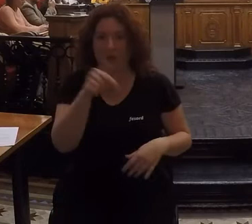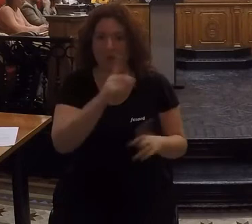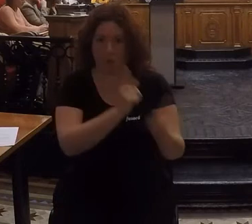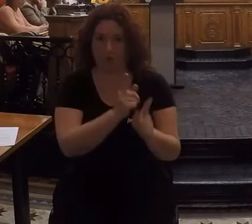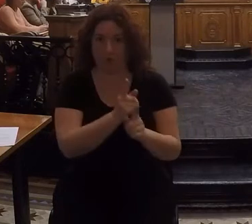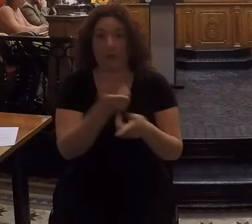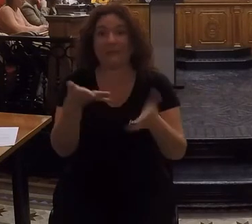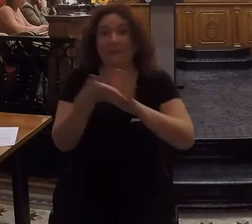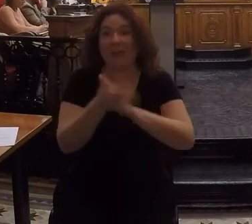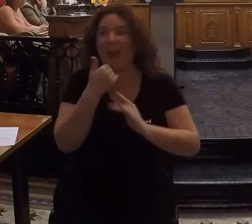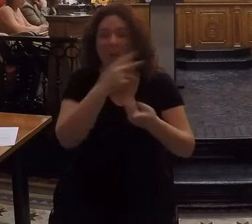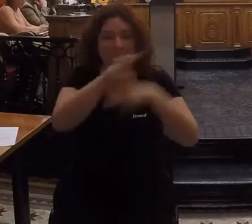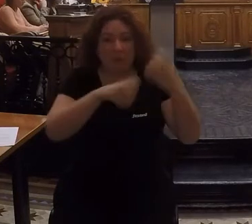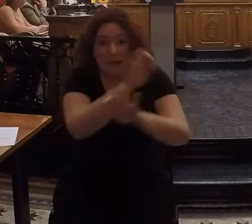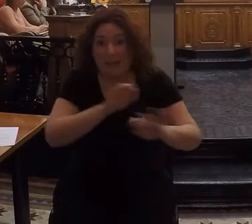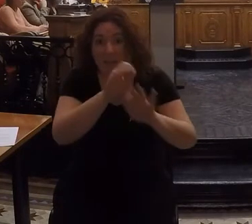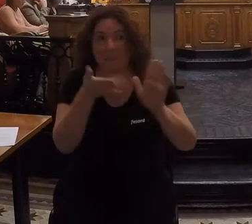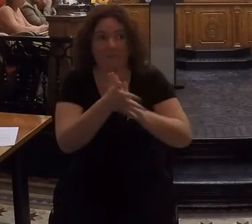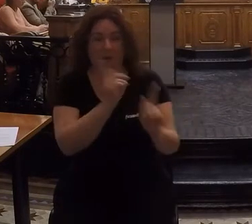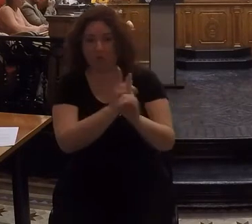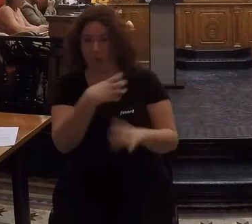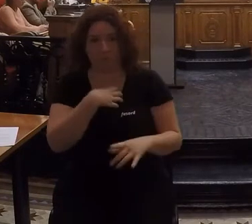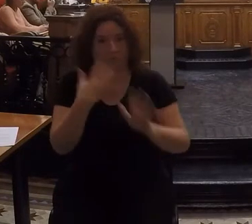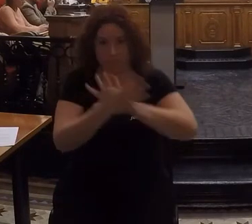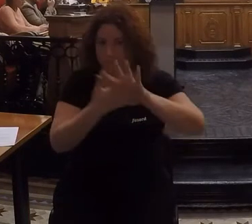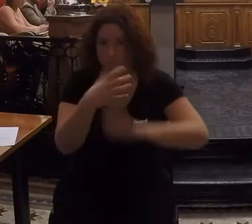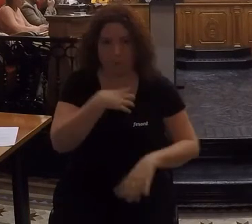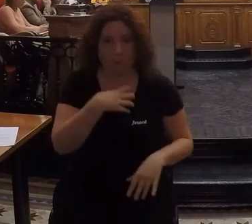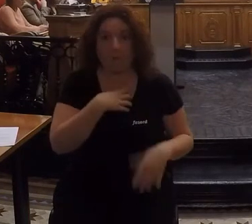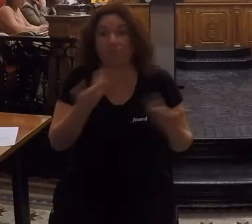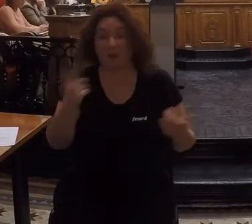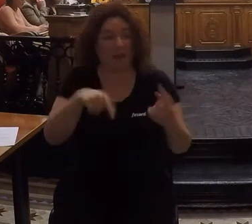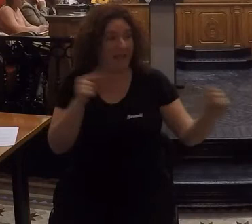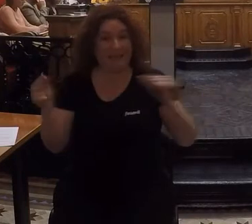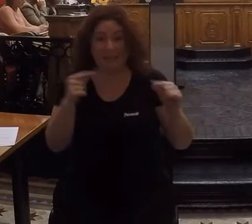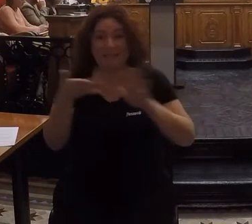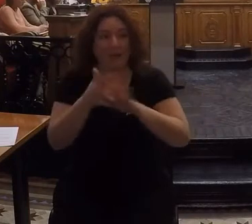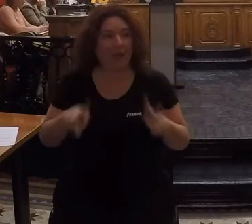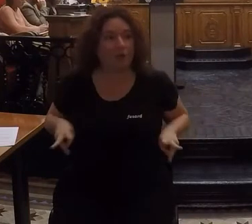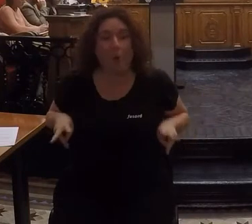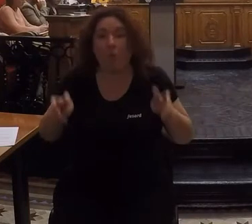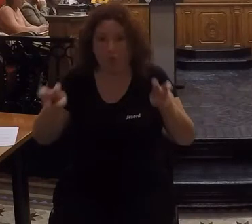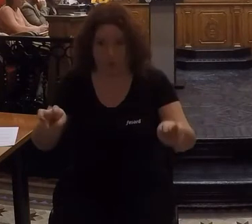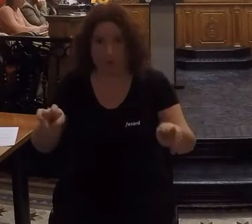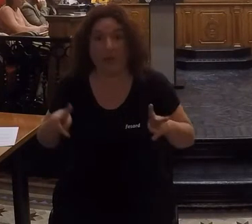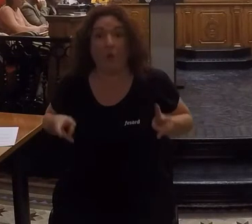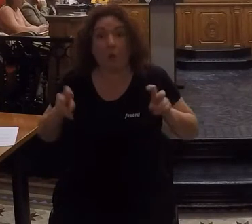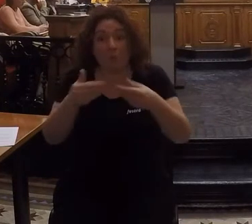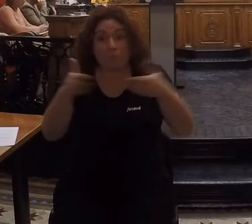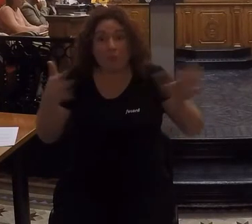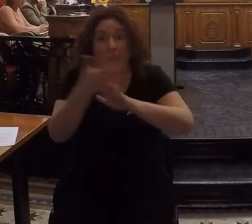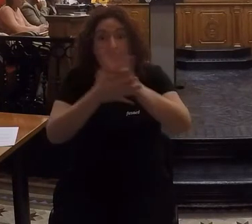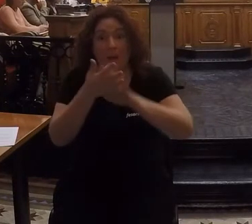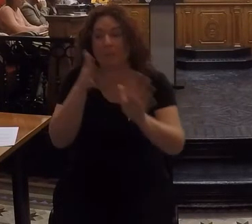es objeto de alegación. No obstante, este debate es absolutamente improductivo porque, además de hacer esa manifestación, se